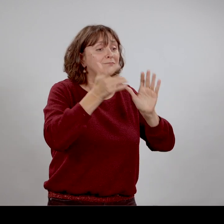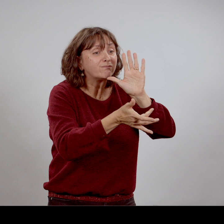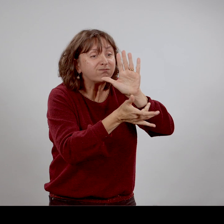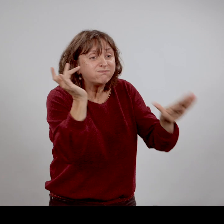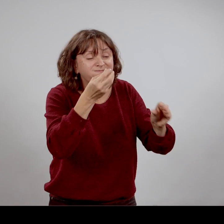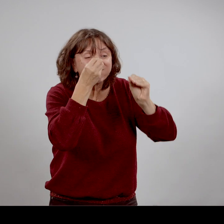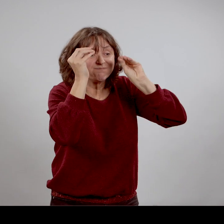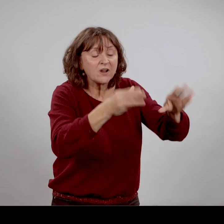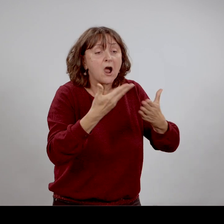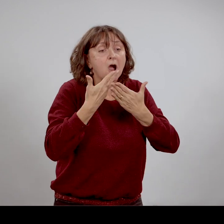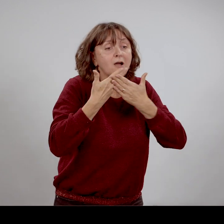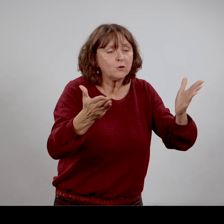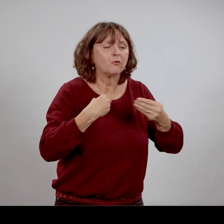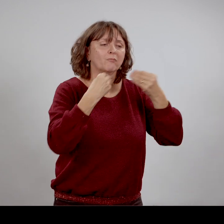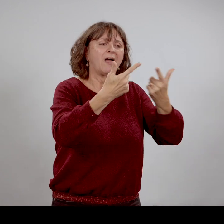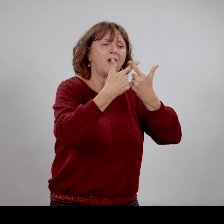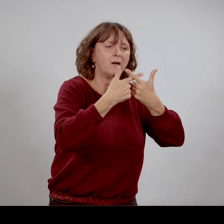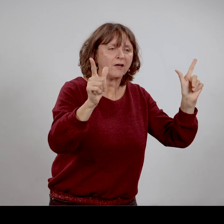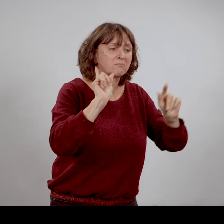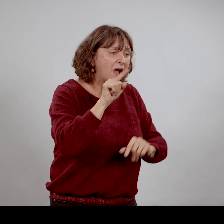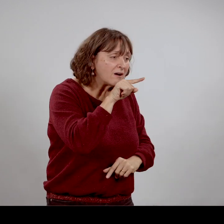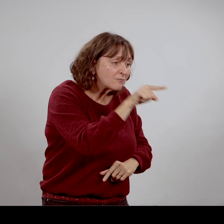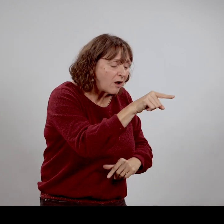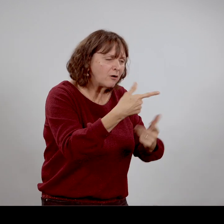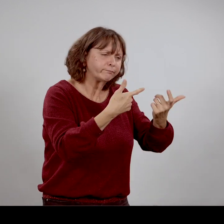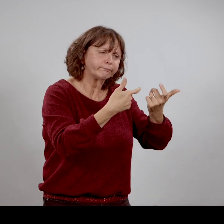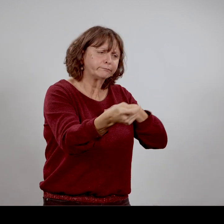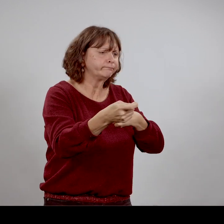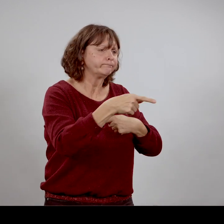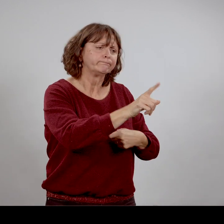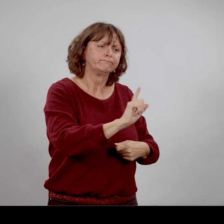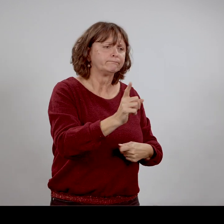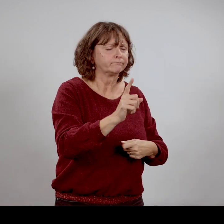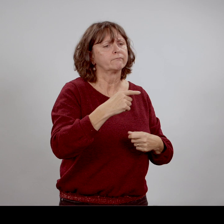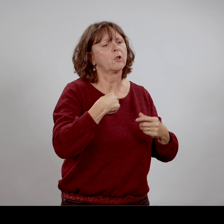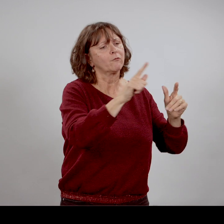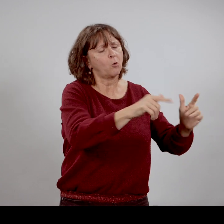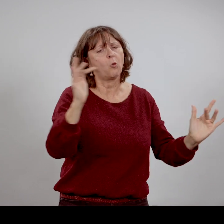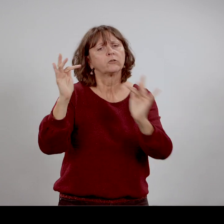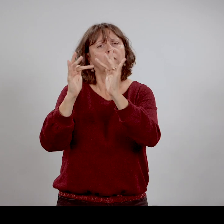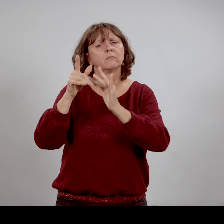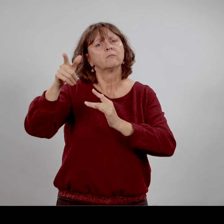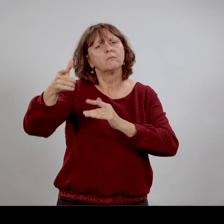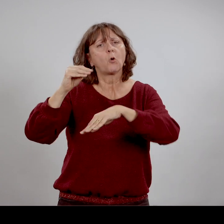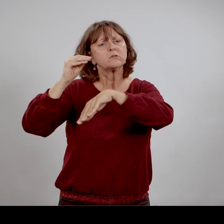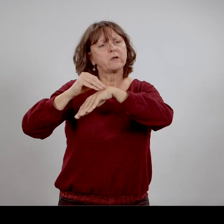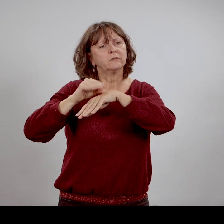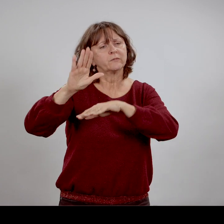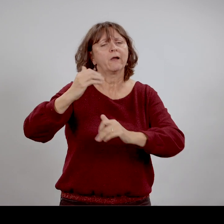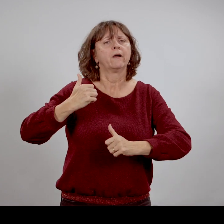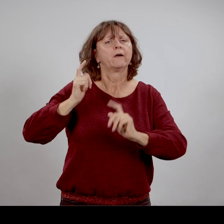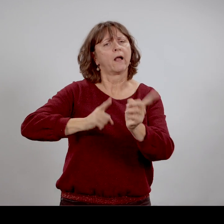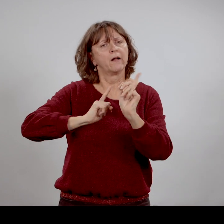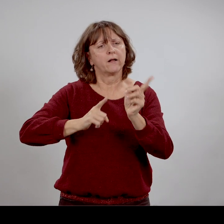d'amnistie qu'aux seuls déserteurs. Votre cas ne nous concerne pas,